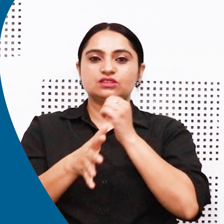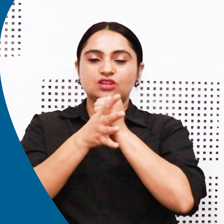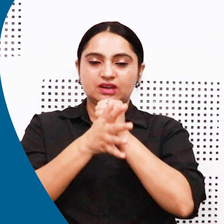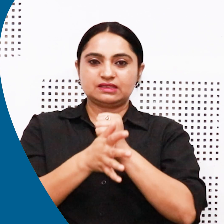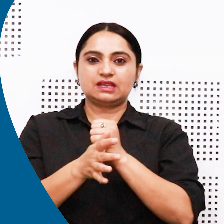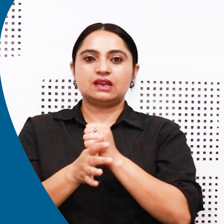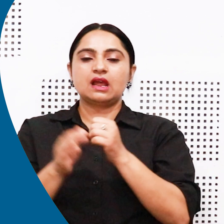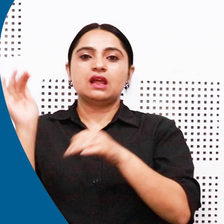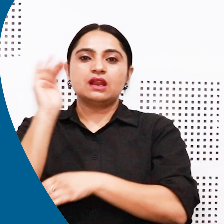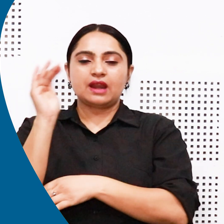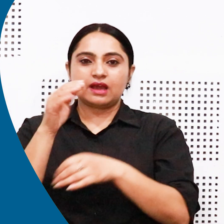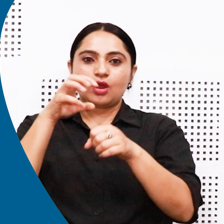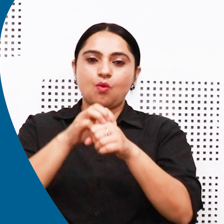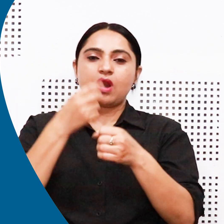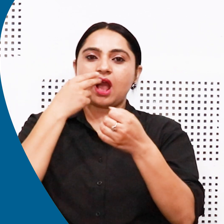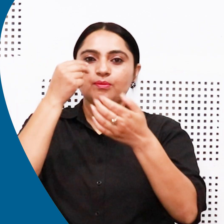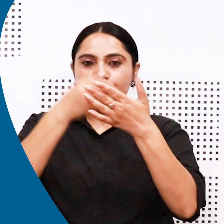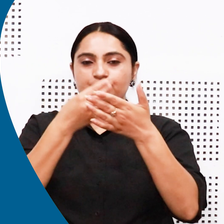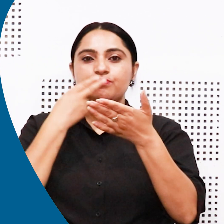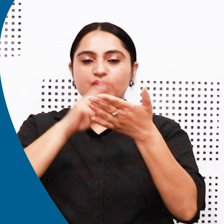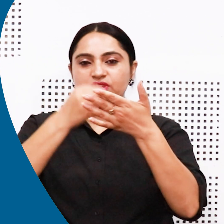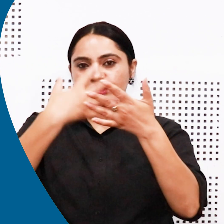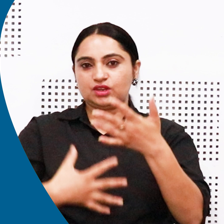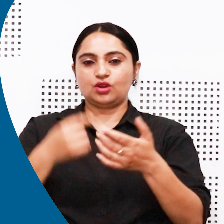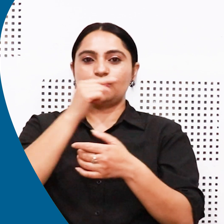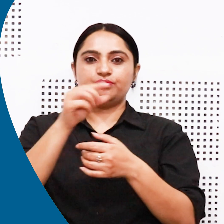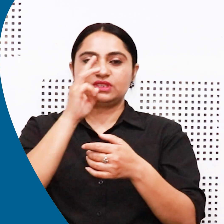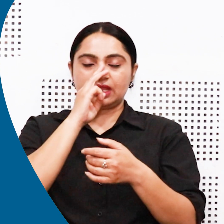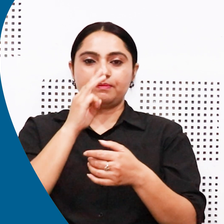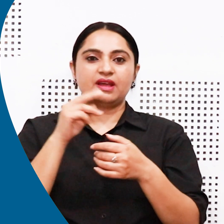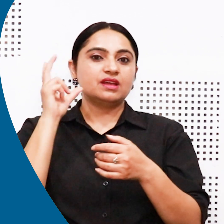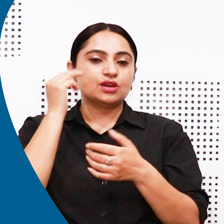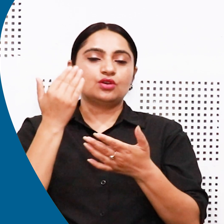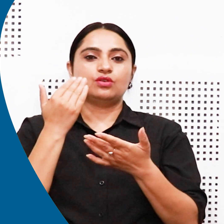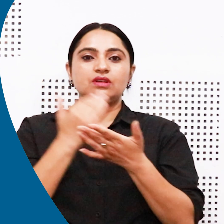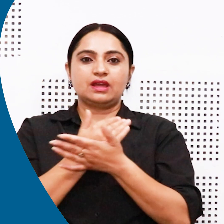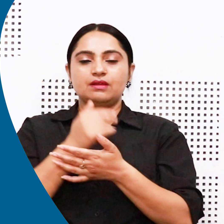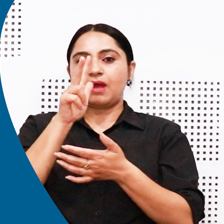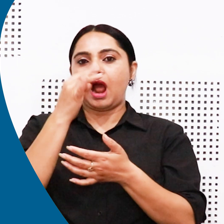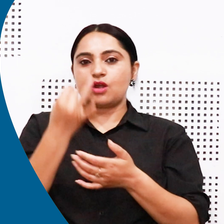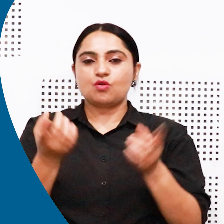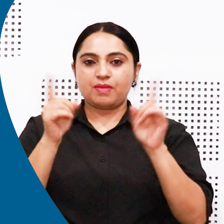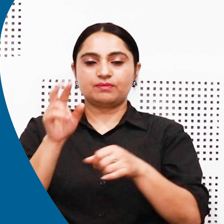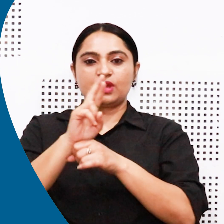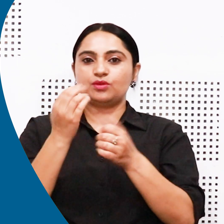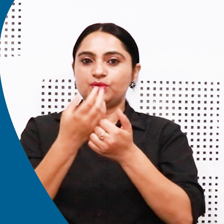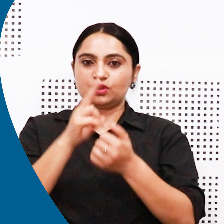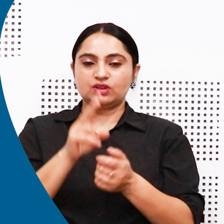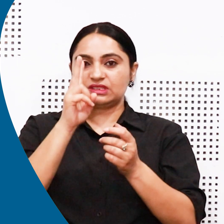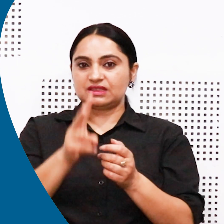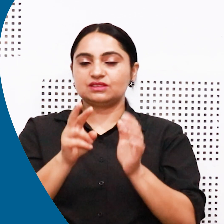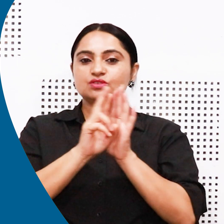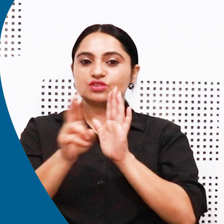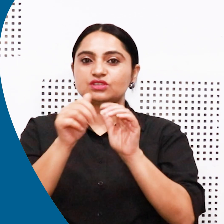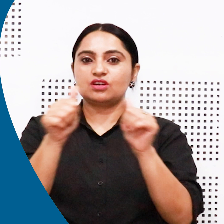नागरिक बडापत्र लगायतका मागका बारेमा रेडियो कार्यक्रम हाम्रो पालिकाको 8औं भागमा रिपोर्टिङ गरिएको थियो। फलस्वरूप